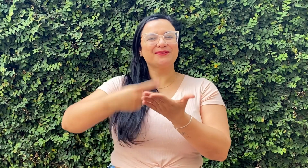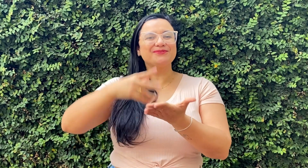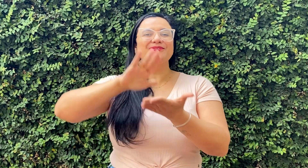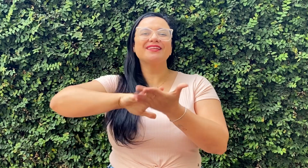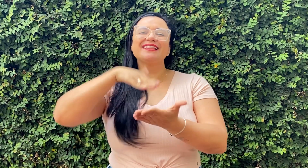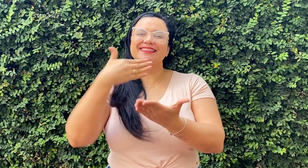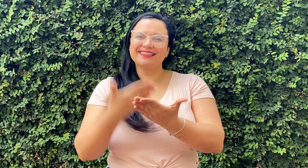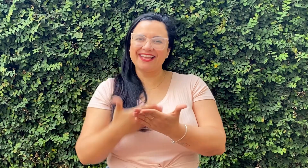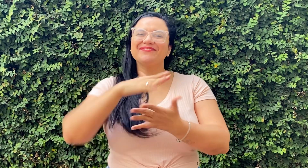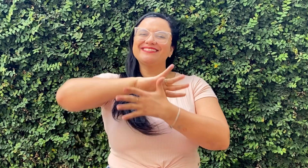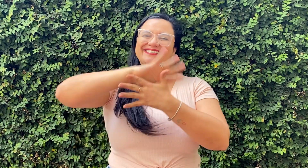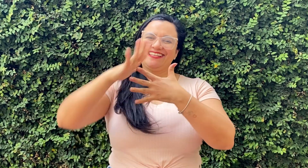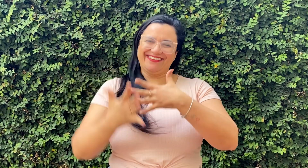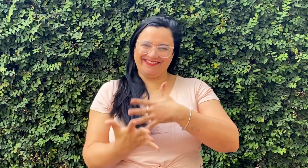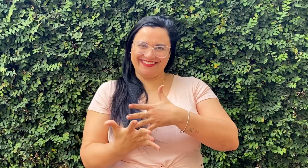e intérprete de Libras.